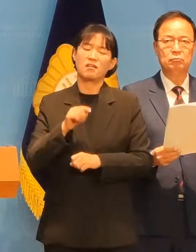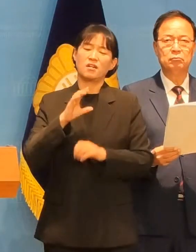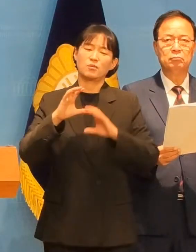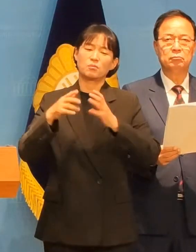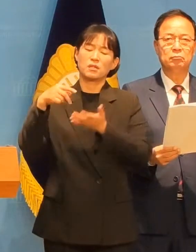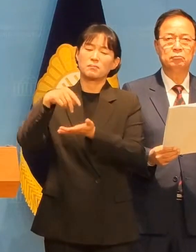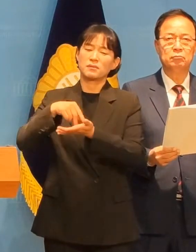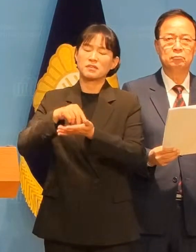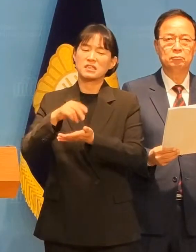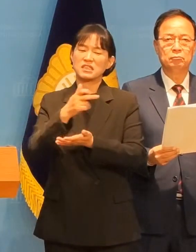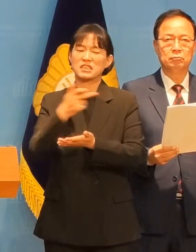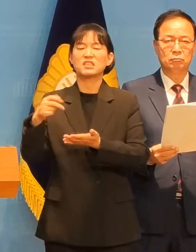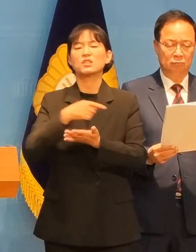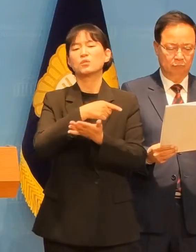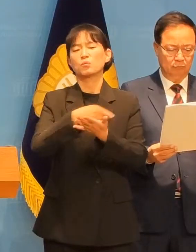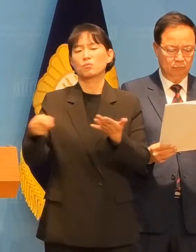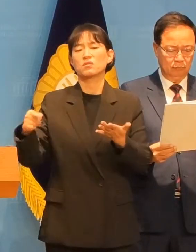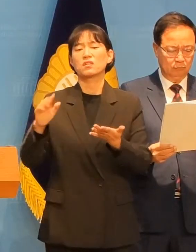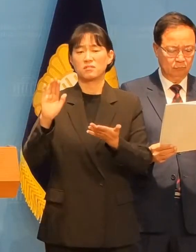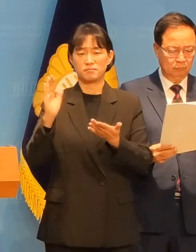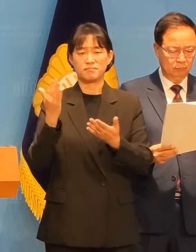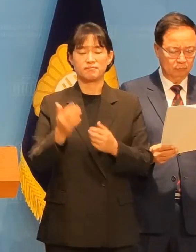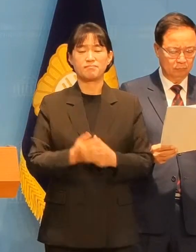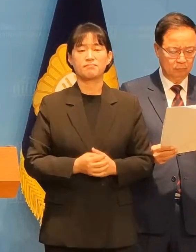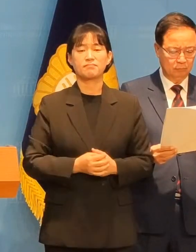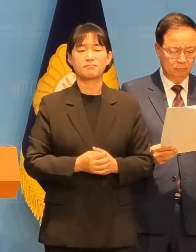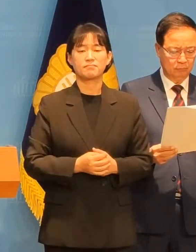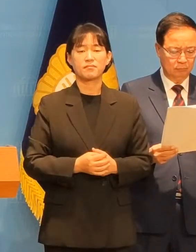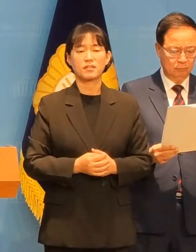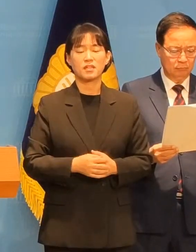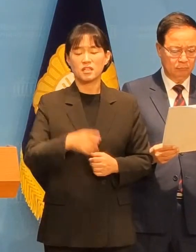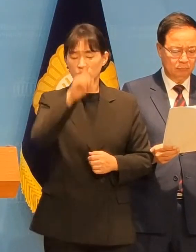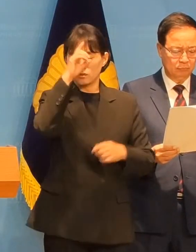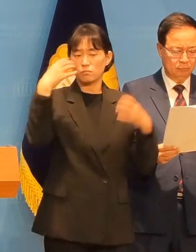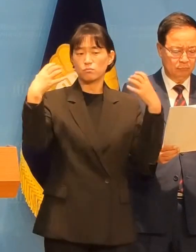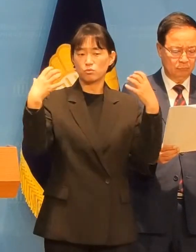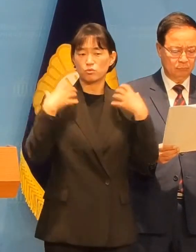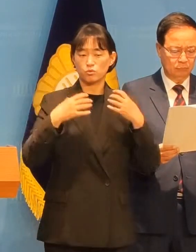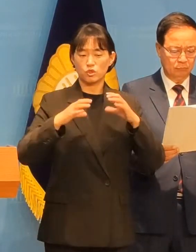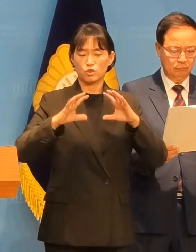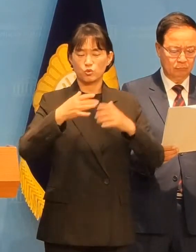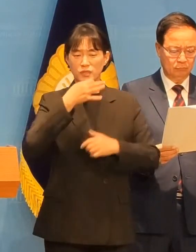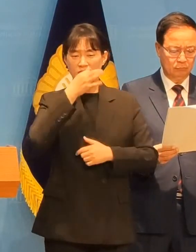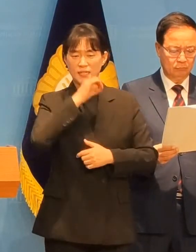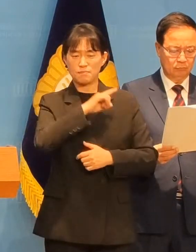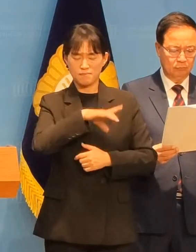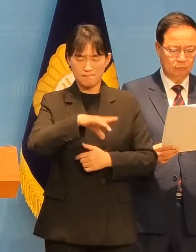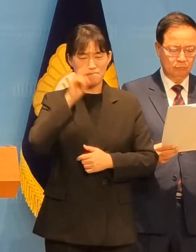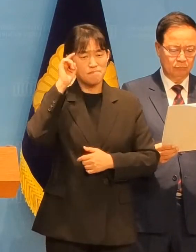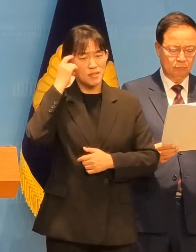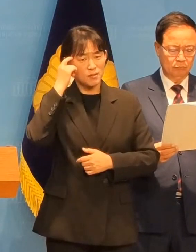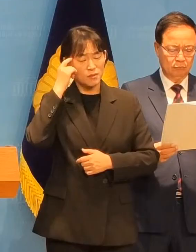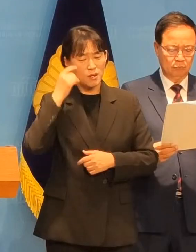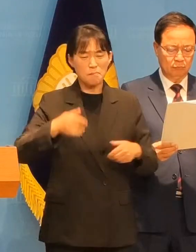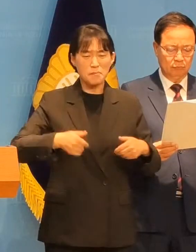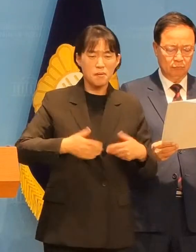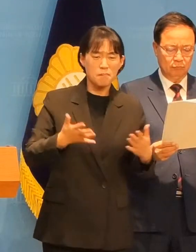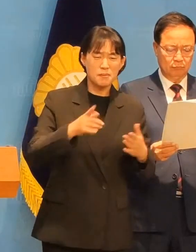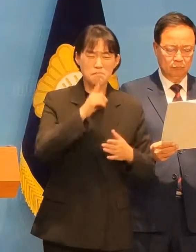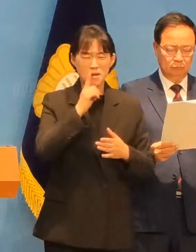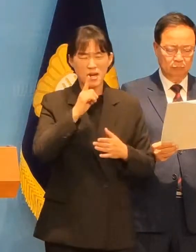차원에서 큰 손실이 될 것이기 때문입니다. 정부는 국익을 최우선으로 불필요한